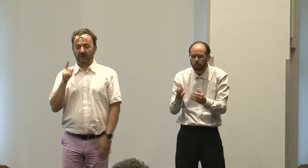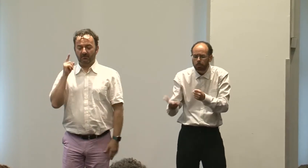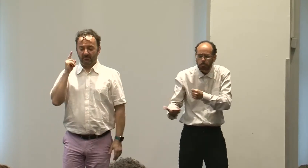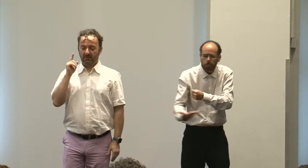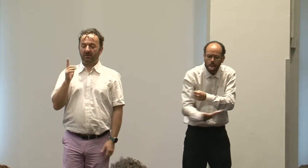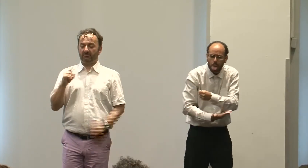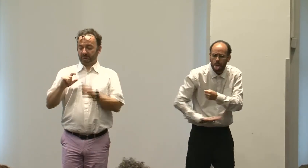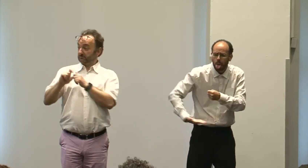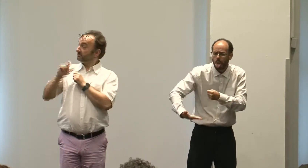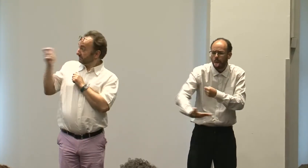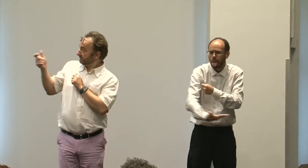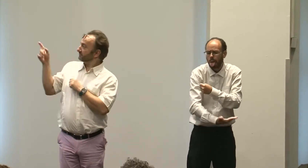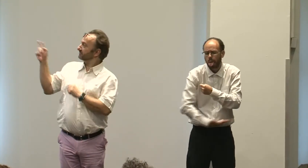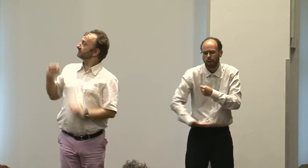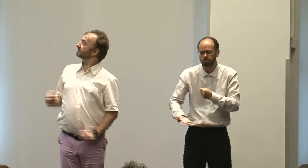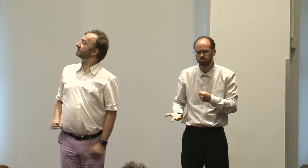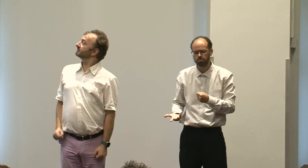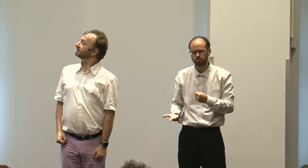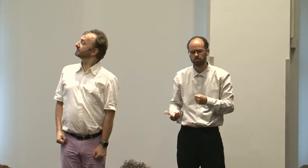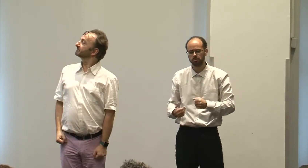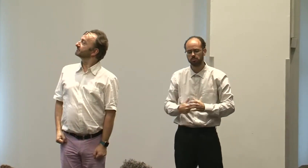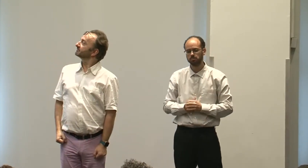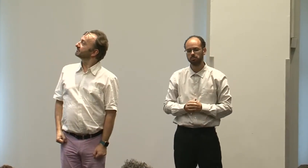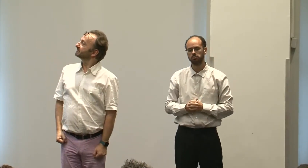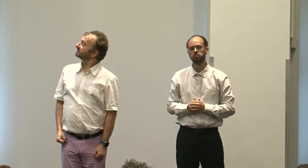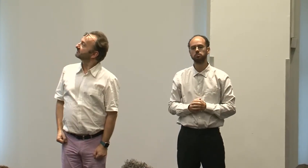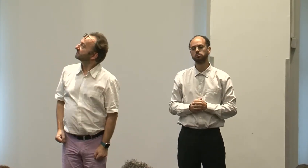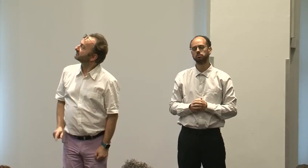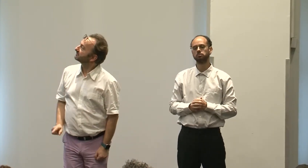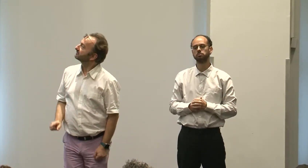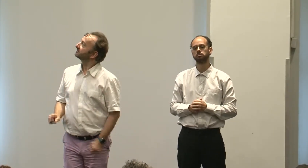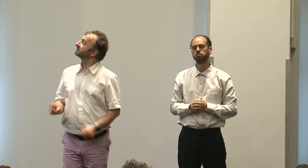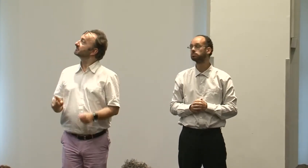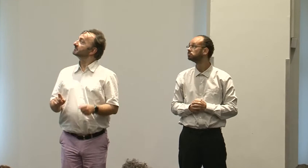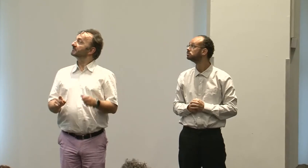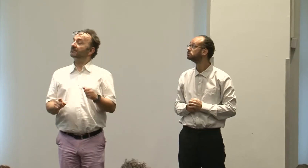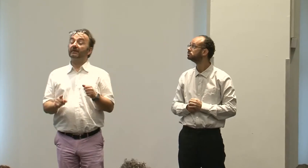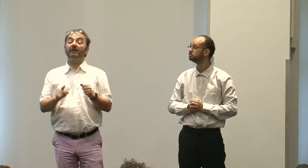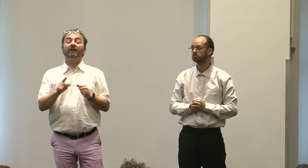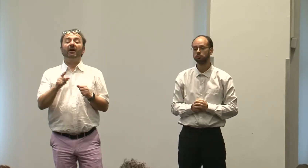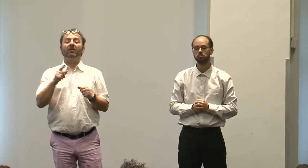observações, percepções, mas coisa muito básica e simples.